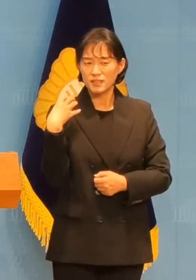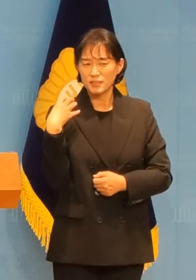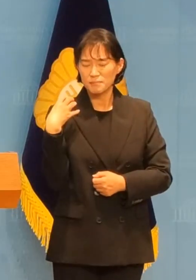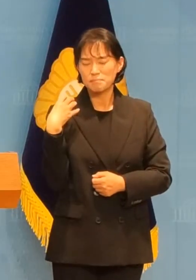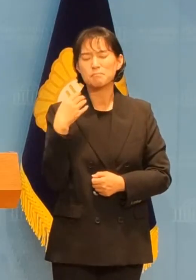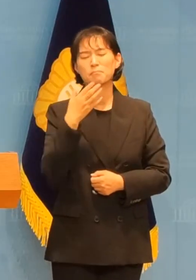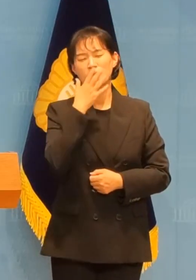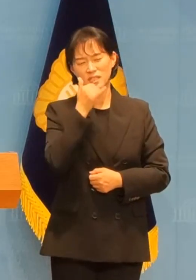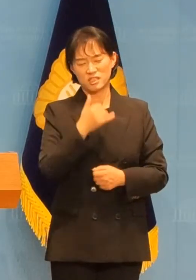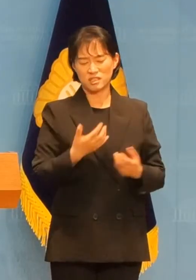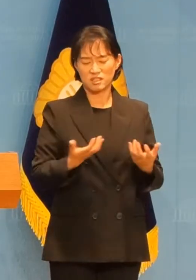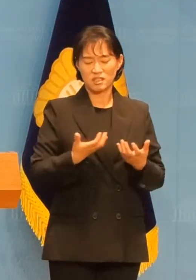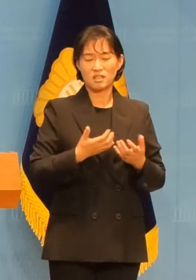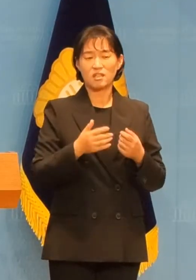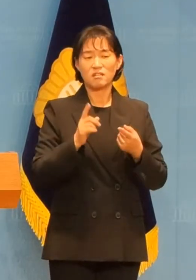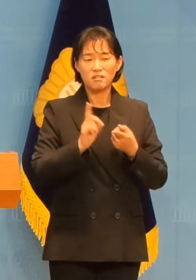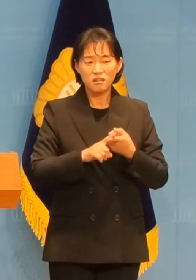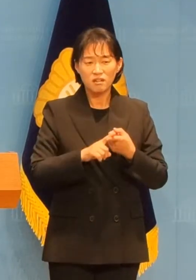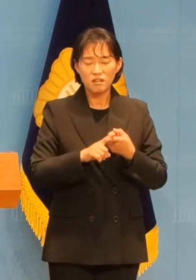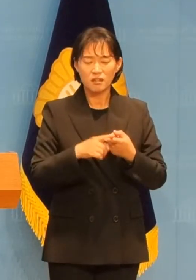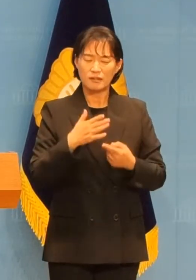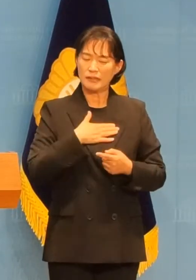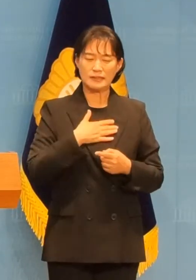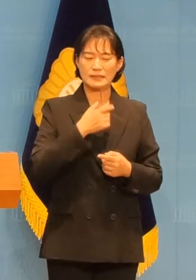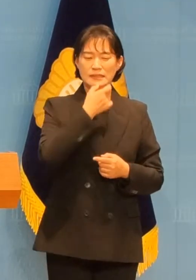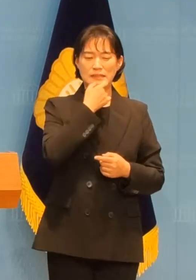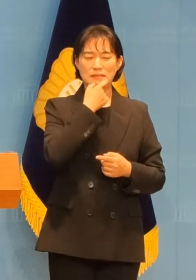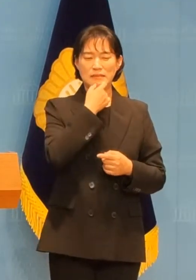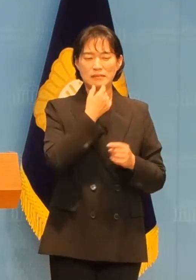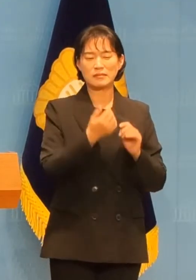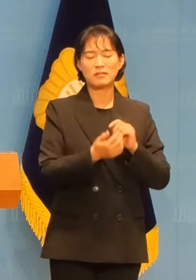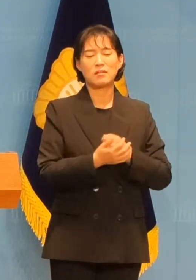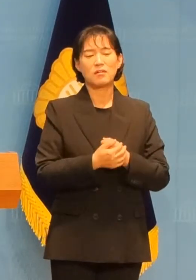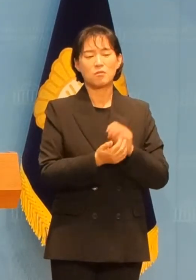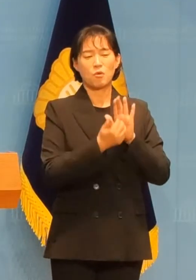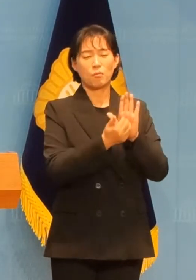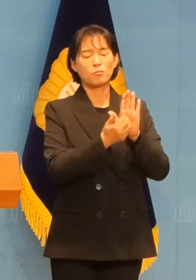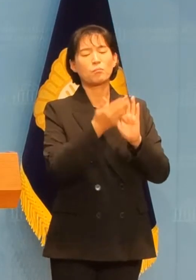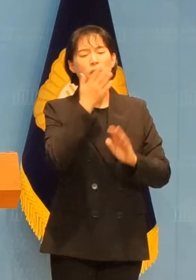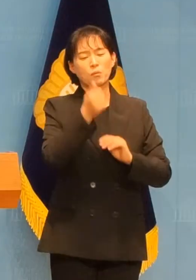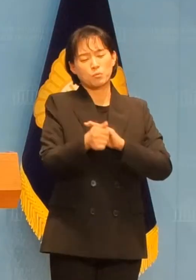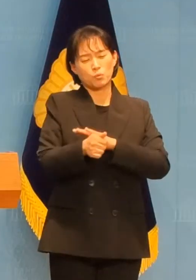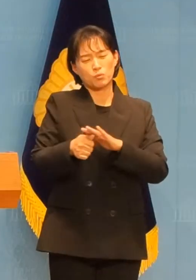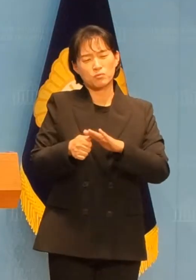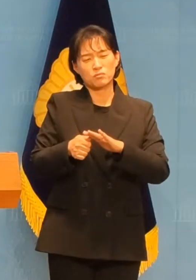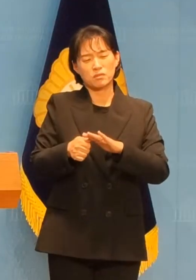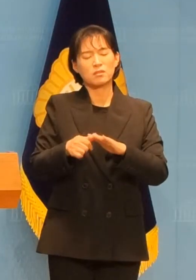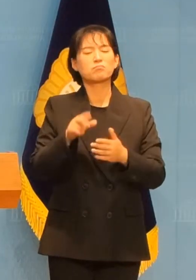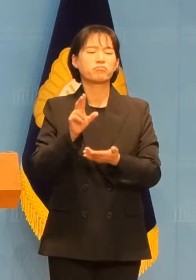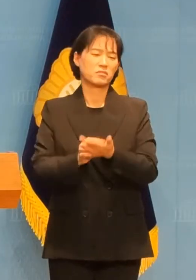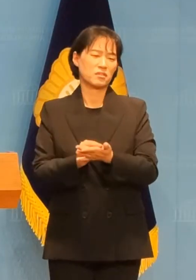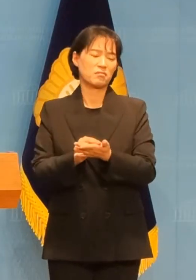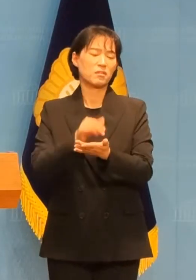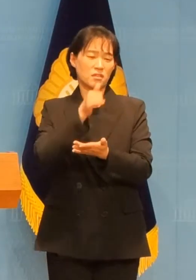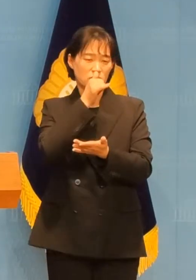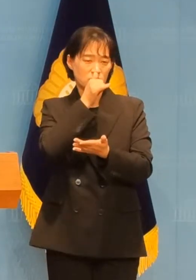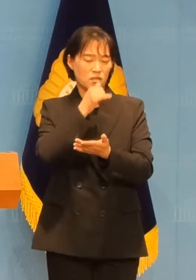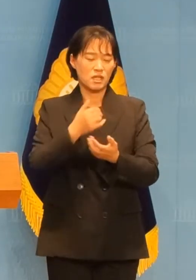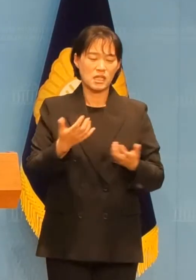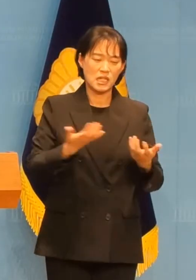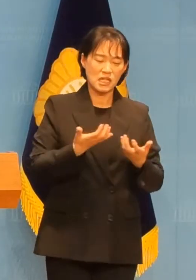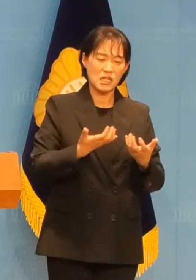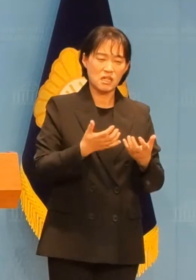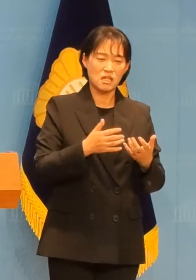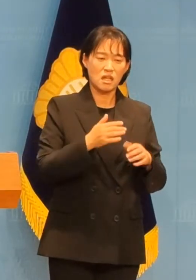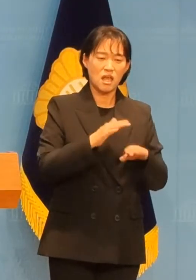있는 업무에 대해 이행을 거부하거나 소극적으로 대처하는 복지부동 현상이 심화되어 업무 처리